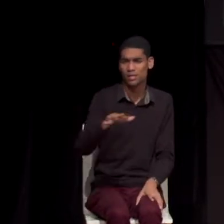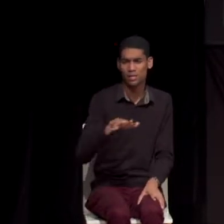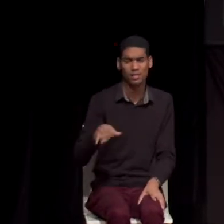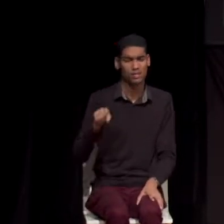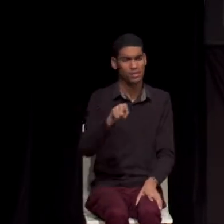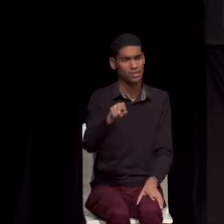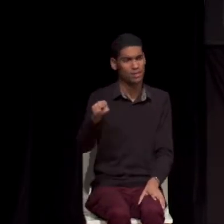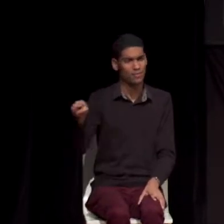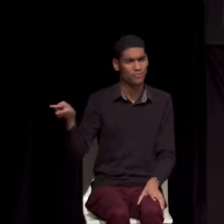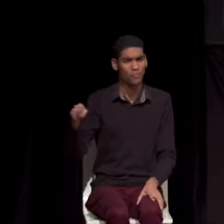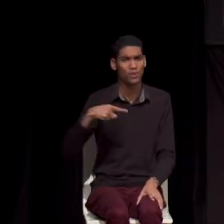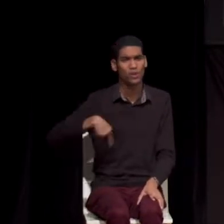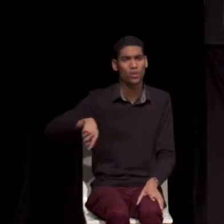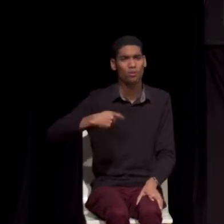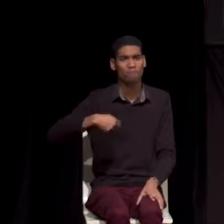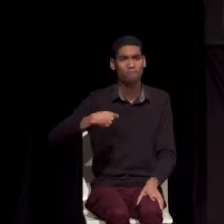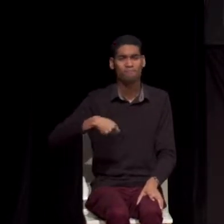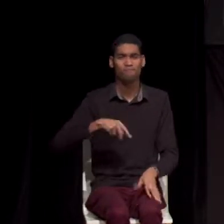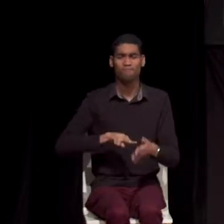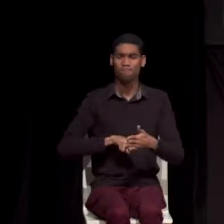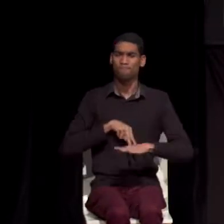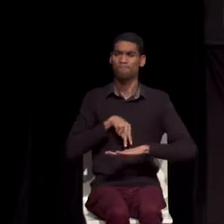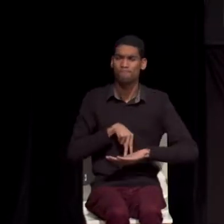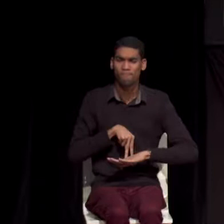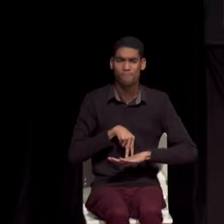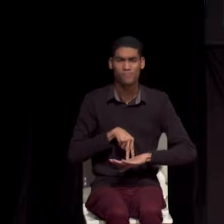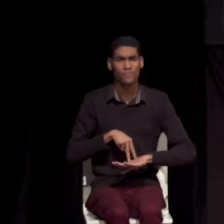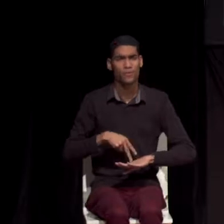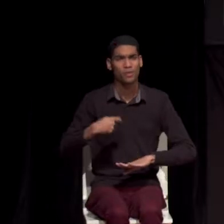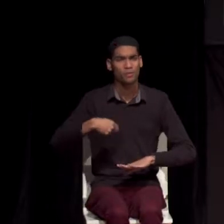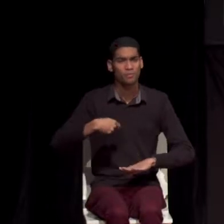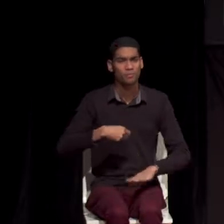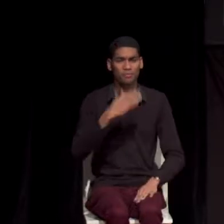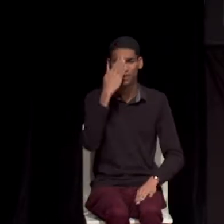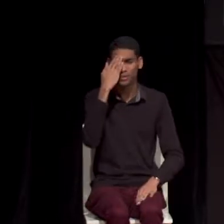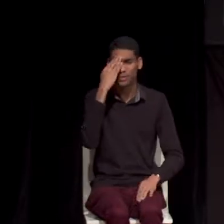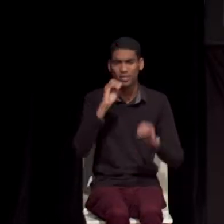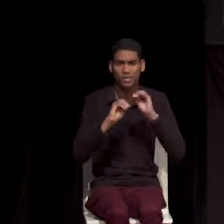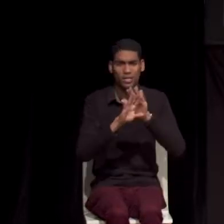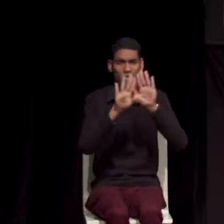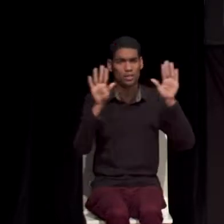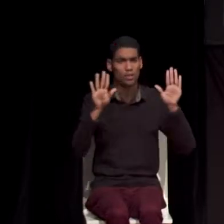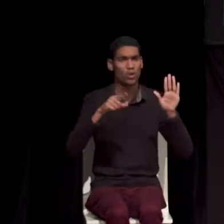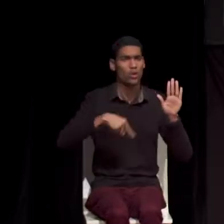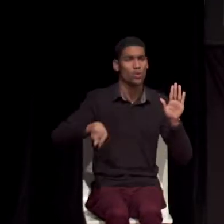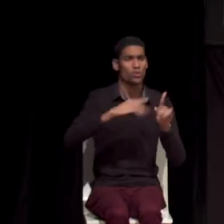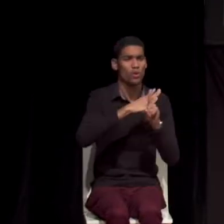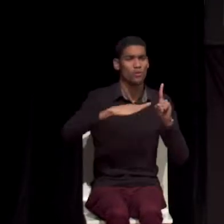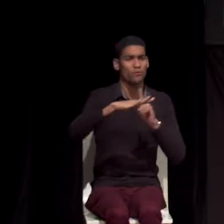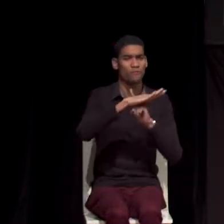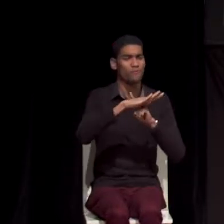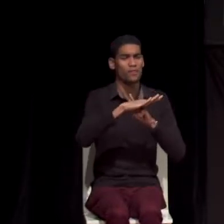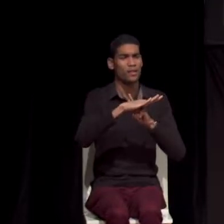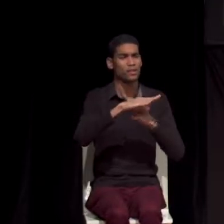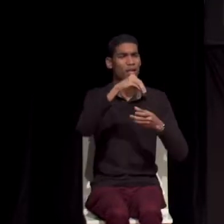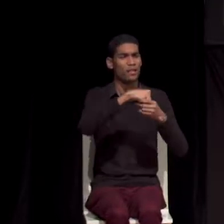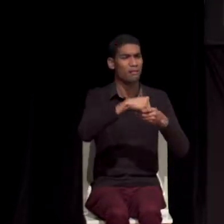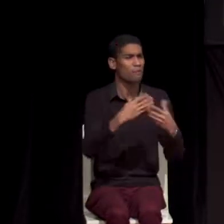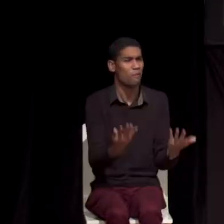gente precisa se posicionar e precisa entender em que sociedade nós atuamos, eu acho que o desafio maior,